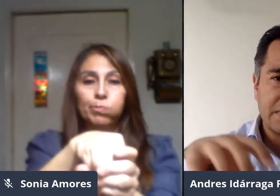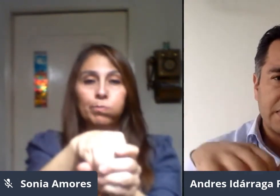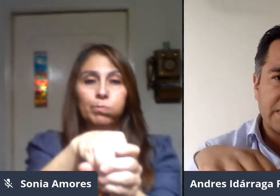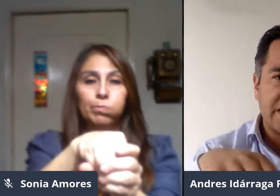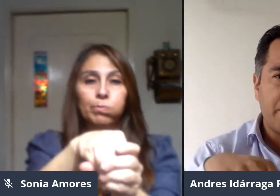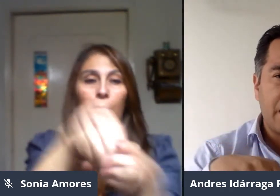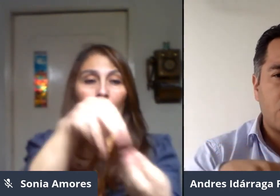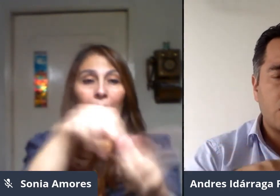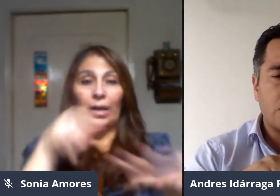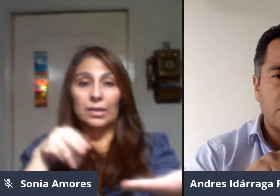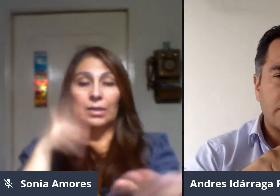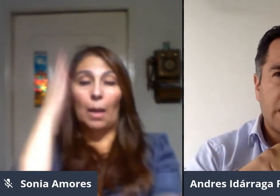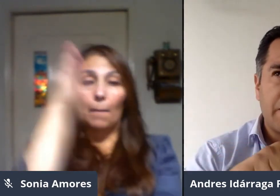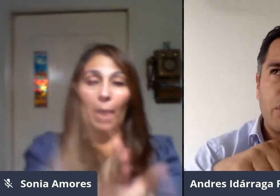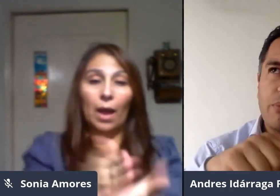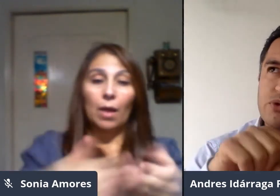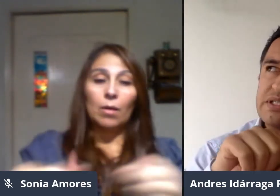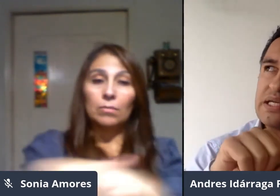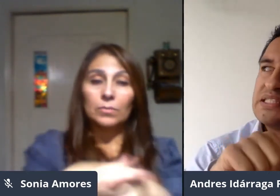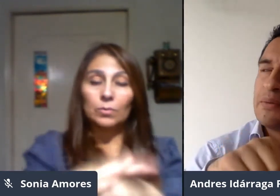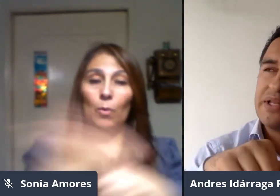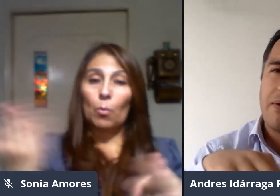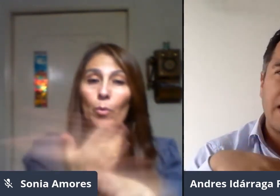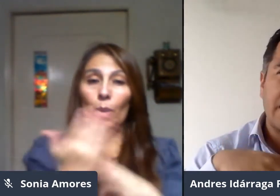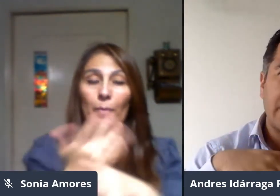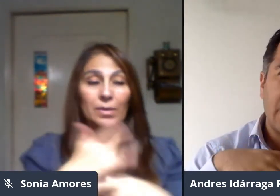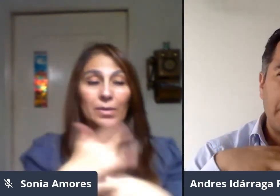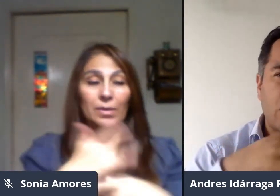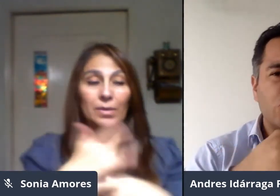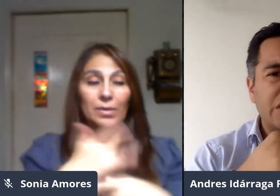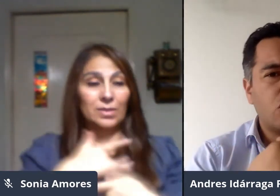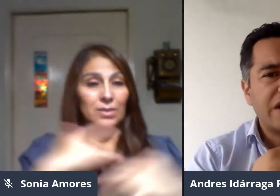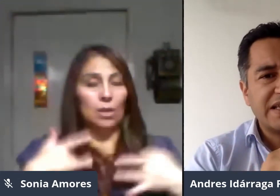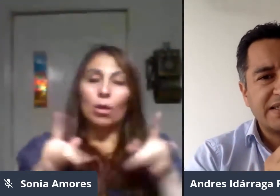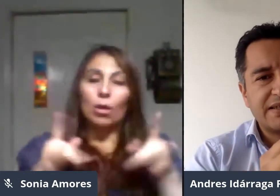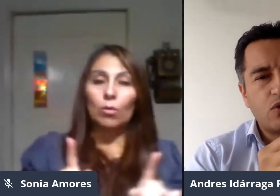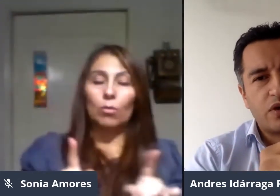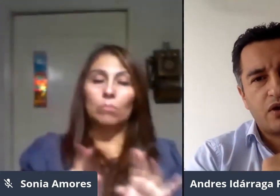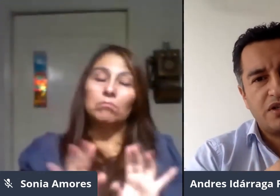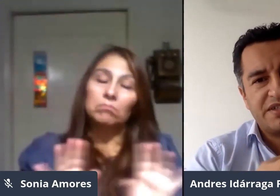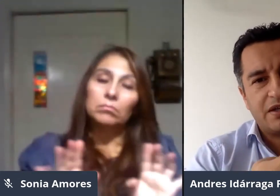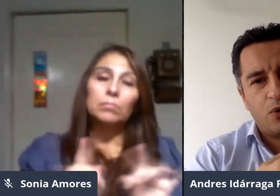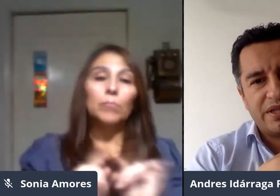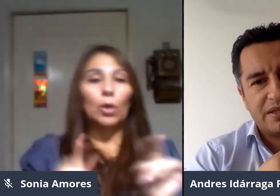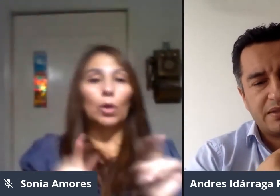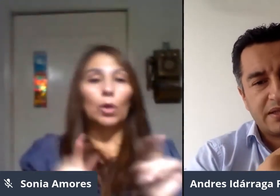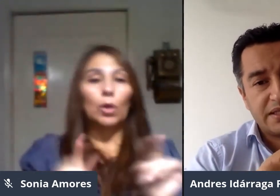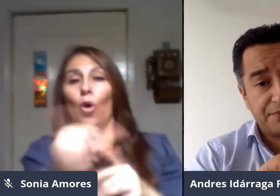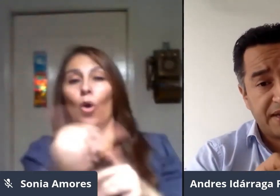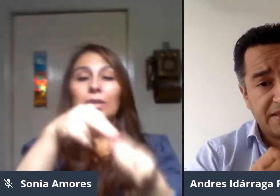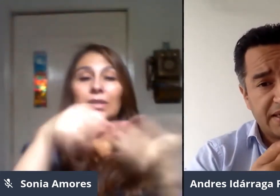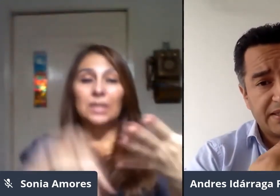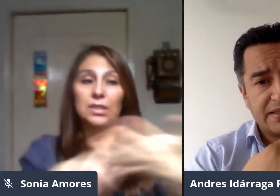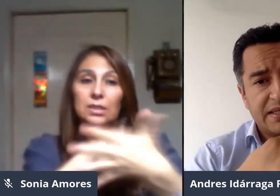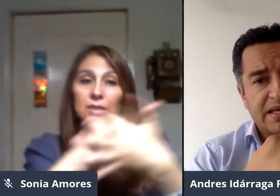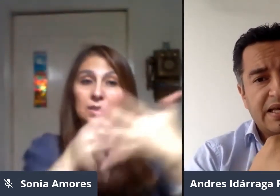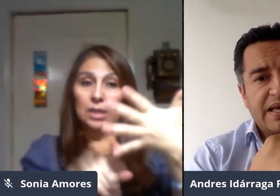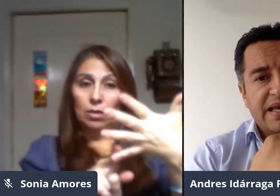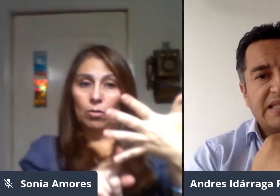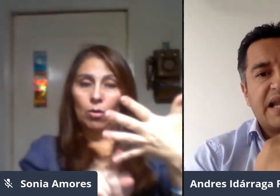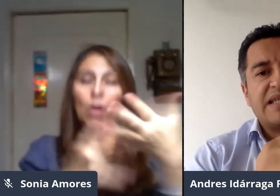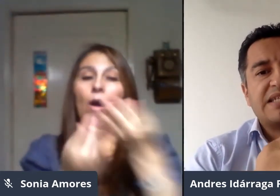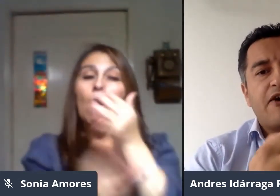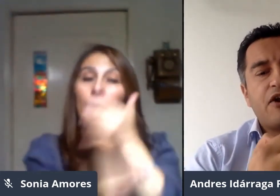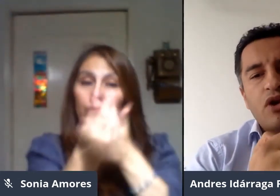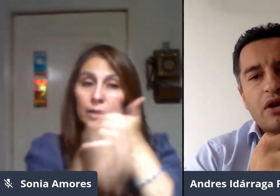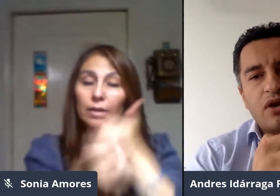pandemias. Sin embargo, también podemos estadísticamente hablar de al menos 5 crisis que ocurrieron en el siglo XX, crisis financieras,